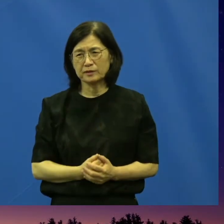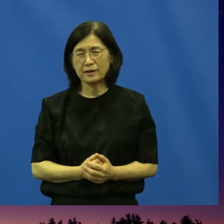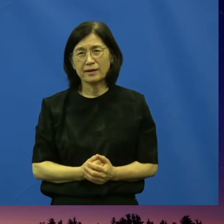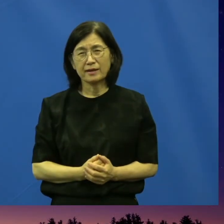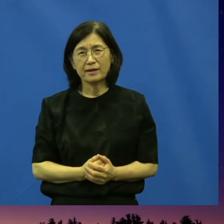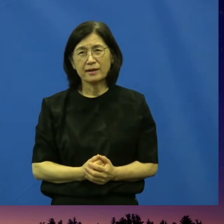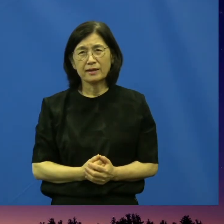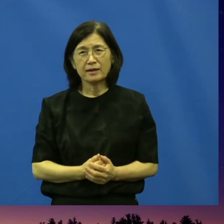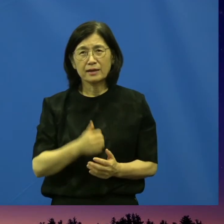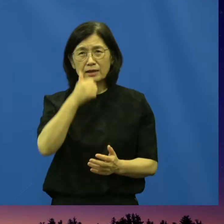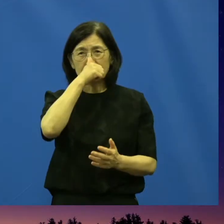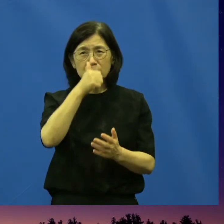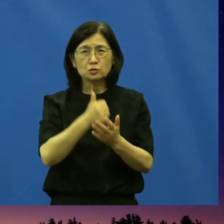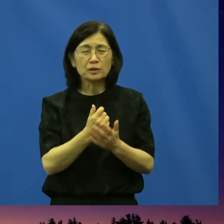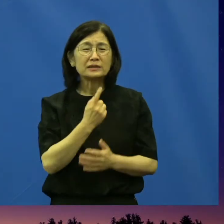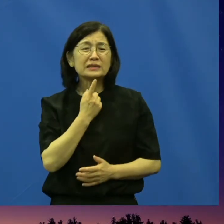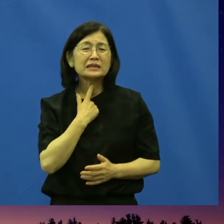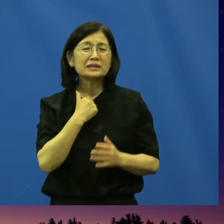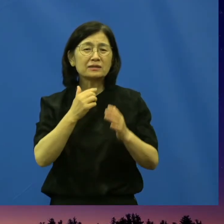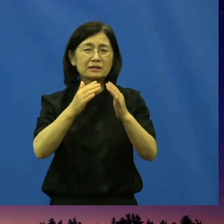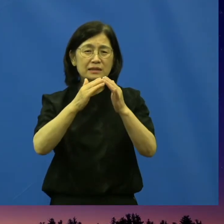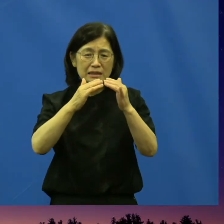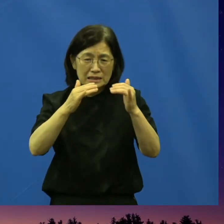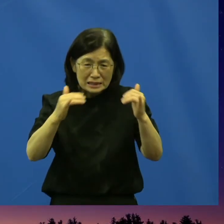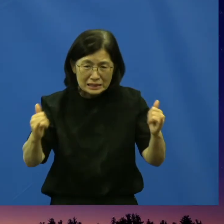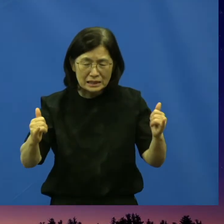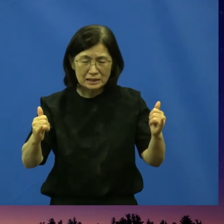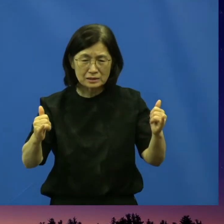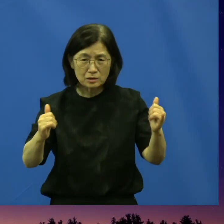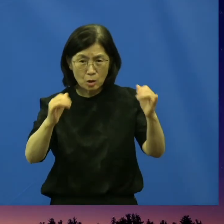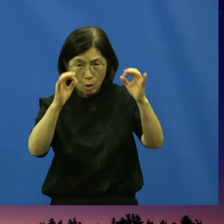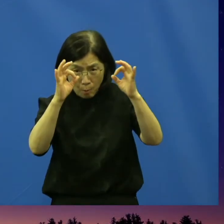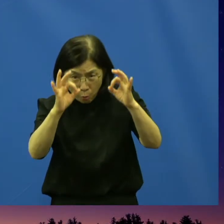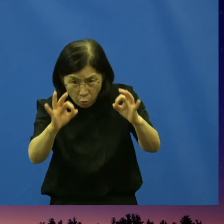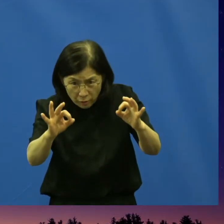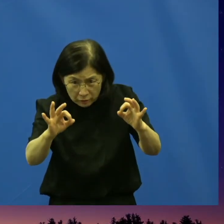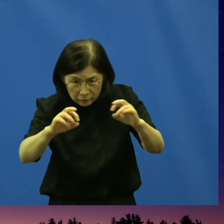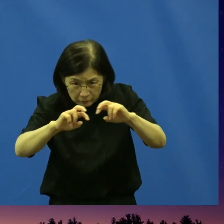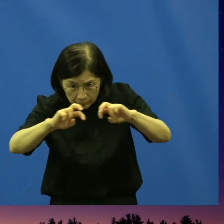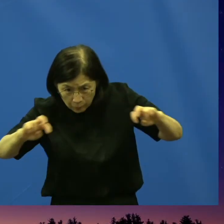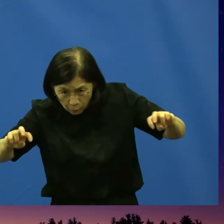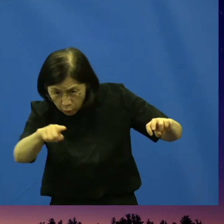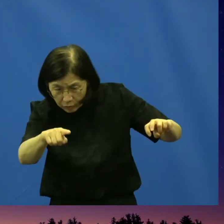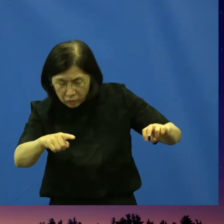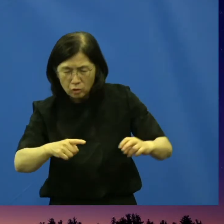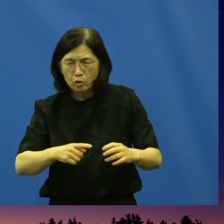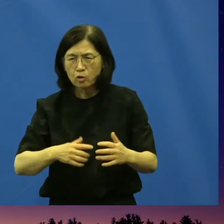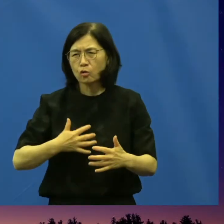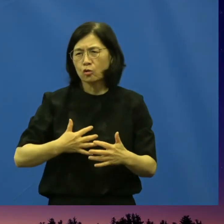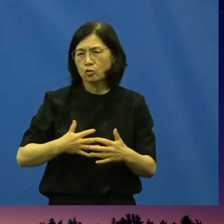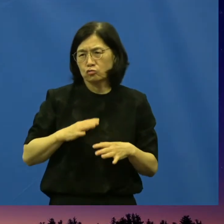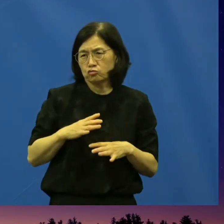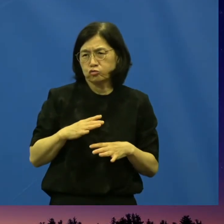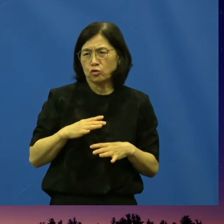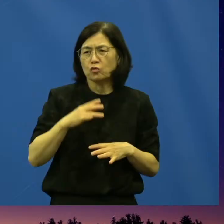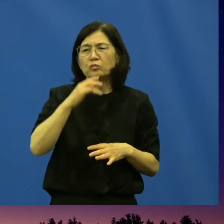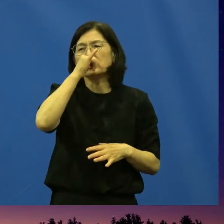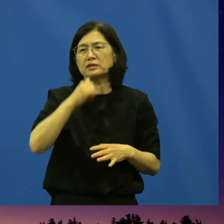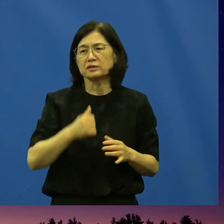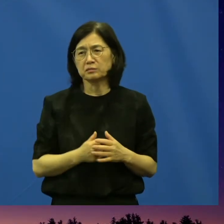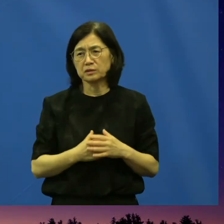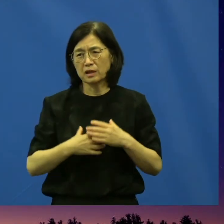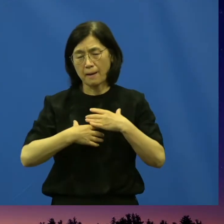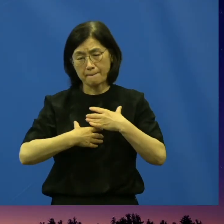그 죄를 지은 인간에게는 뭐가 있어요? 본질적으로 두려움이 있다는 것. 두려움. 그래서 안식이 없고 평안이